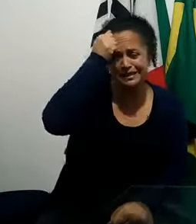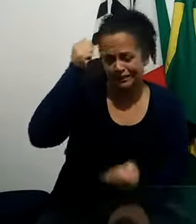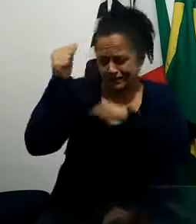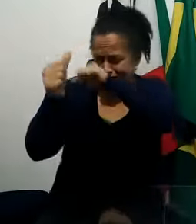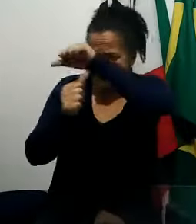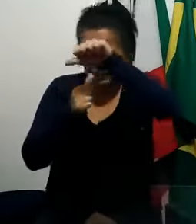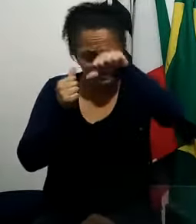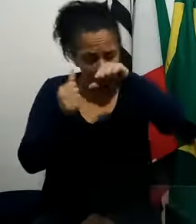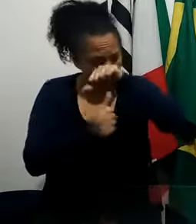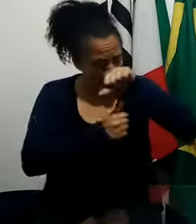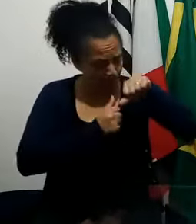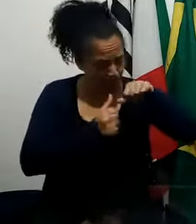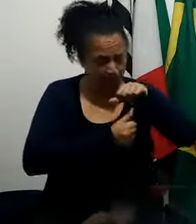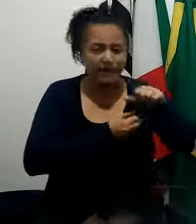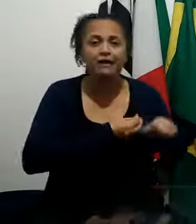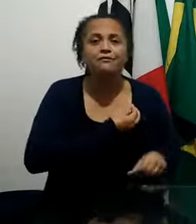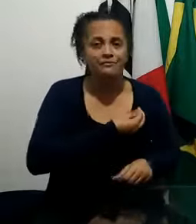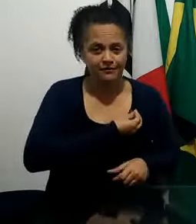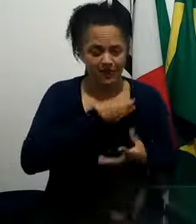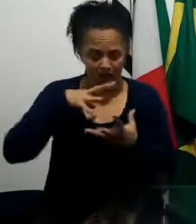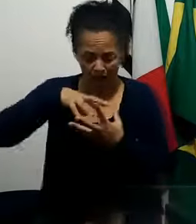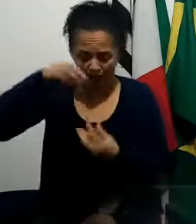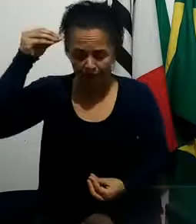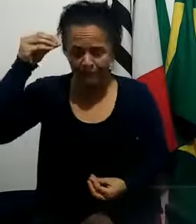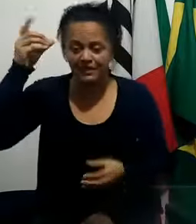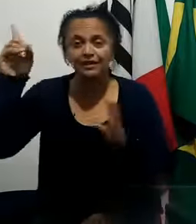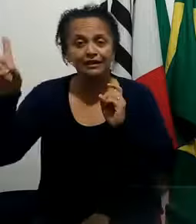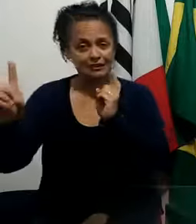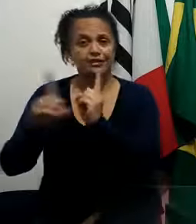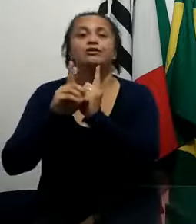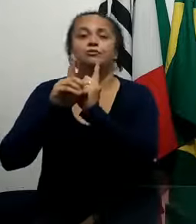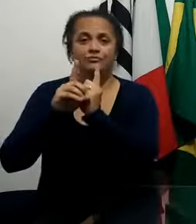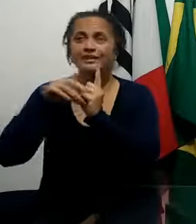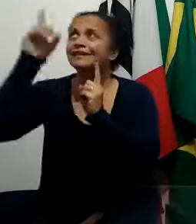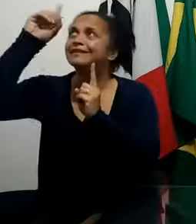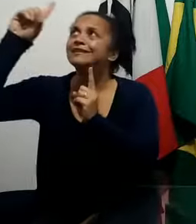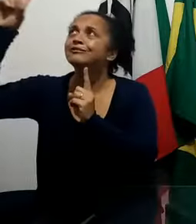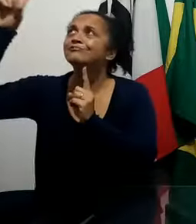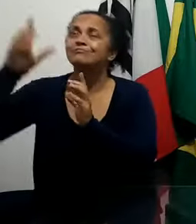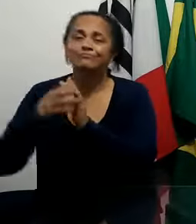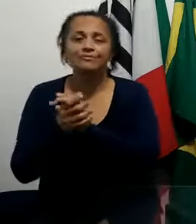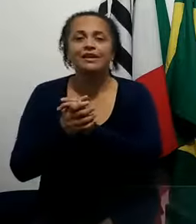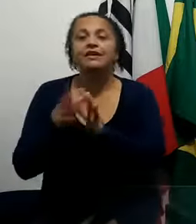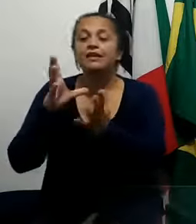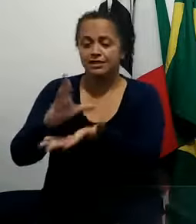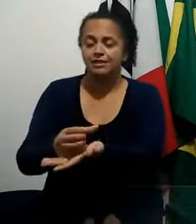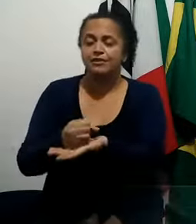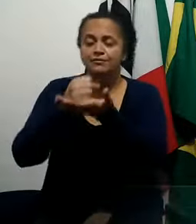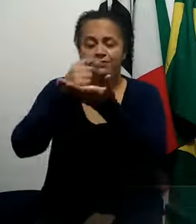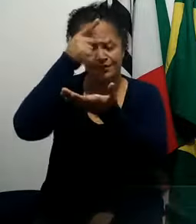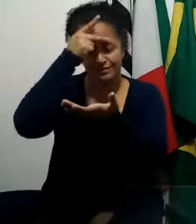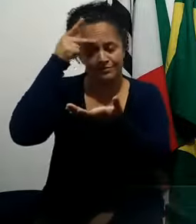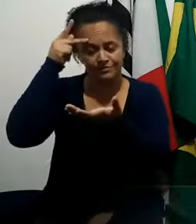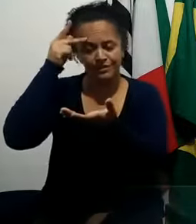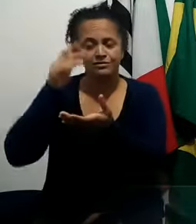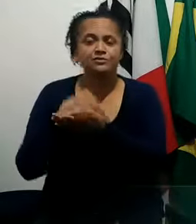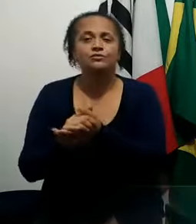vida, alcançar almas, alcançar vidas, trazer salvação e um reavivamento